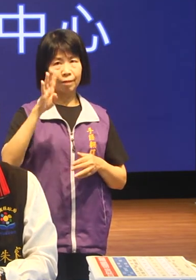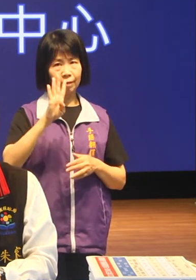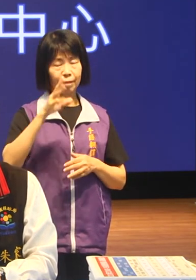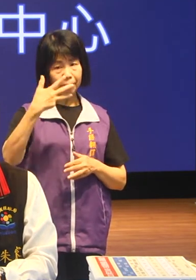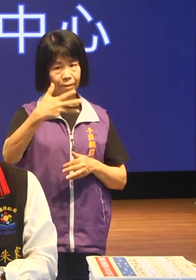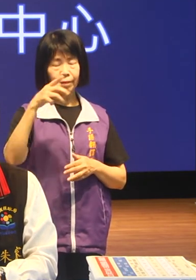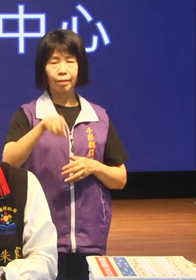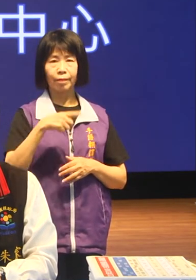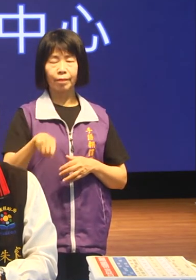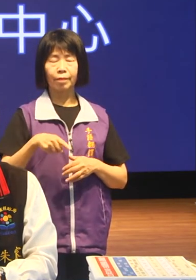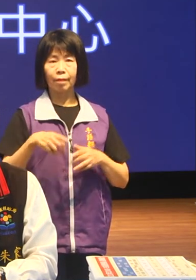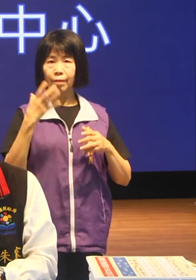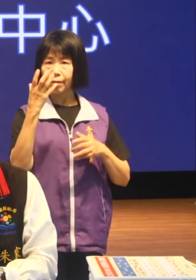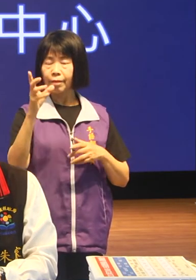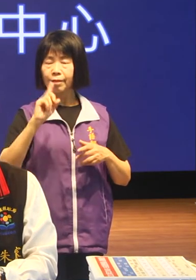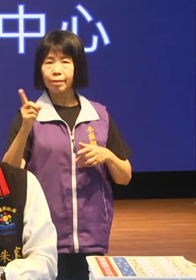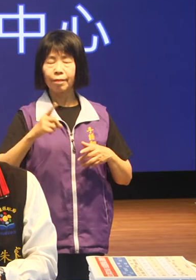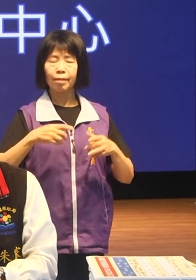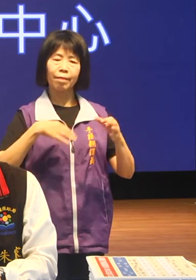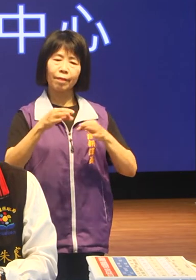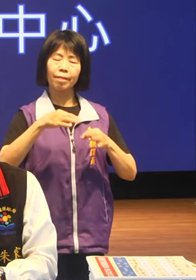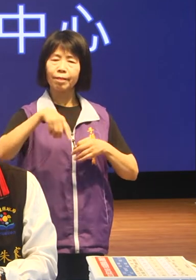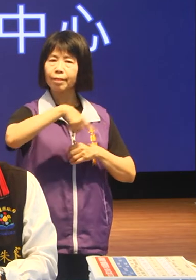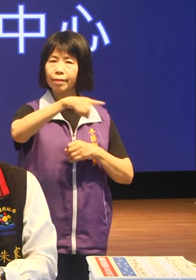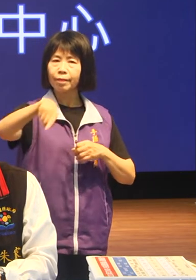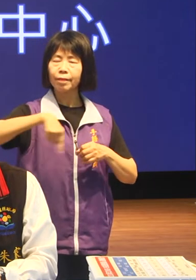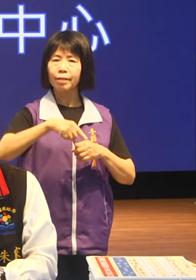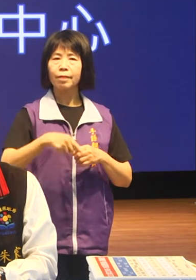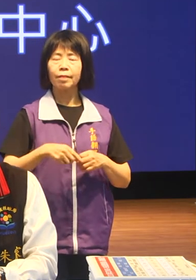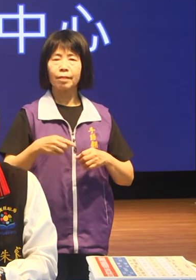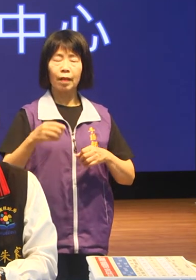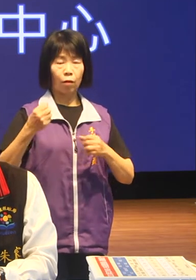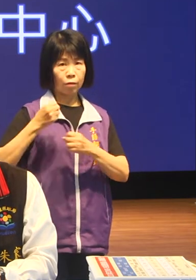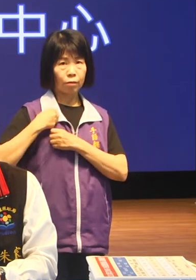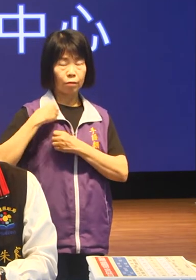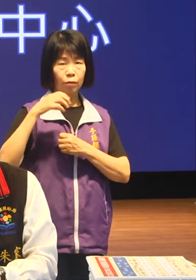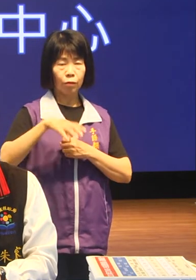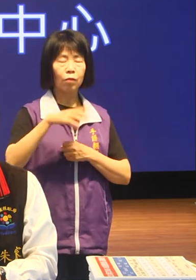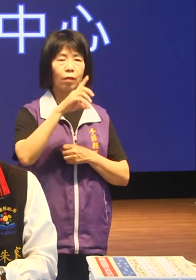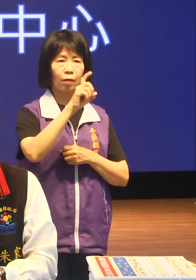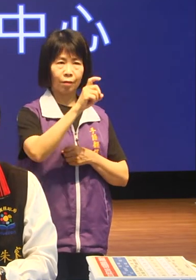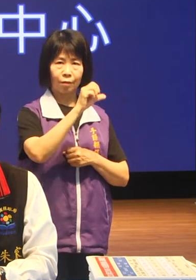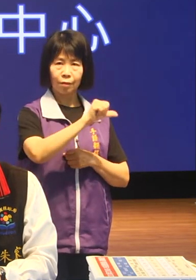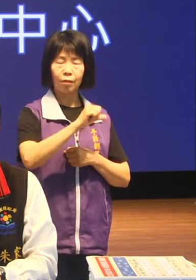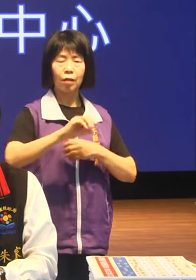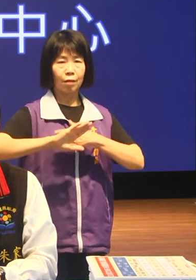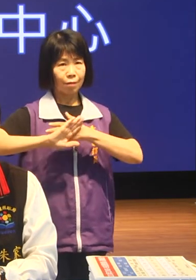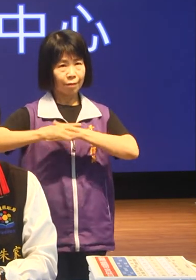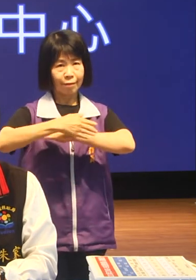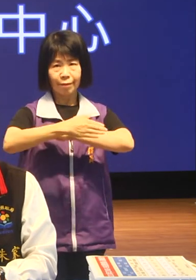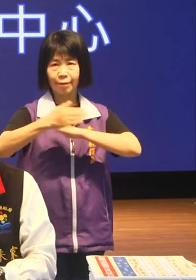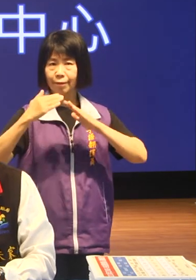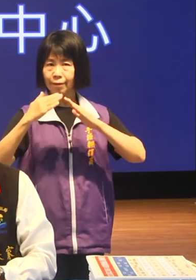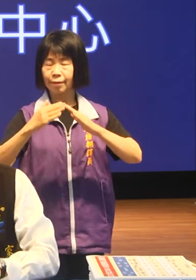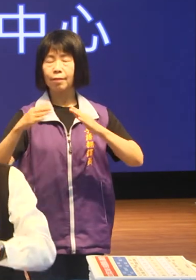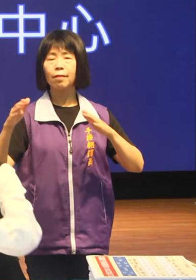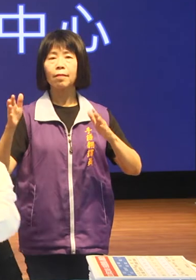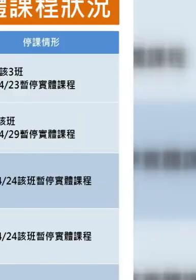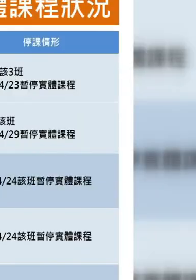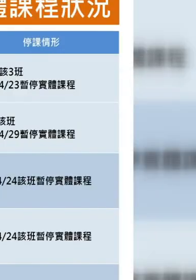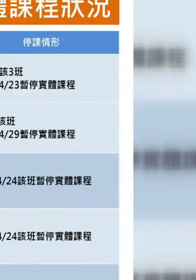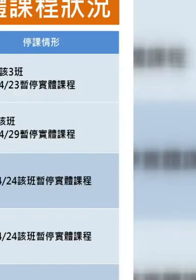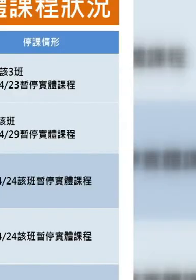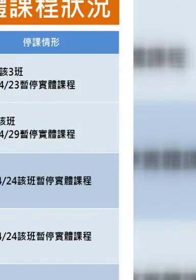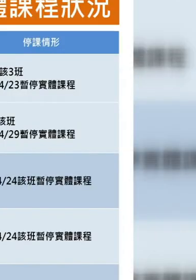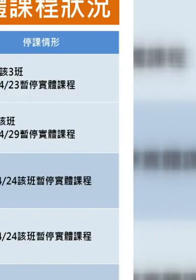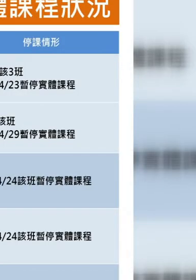那某营区的延伸啊，一共15个人啊。那外县市有6个转进来的，那医疗中的有40个人。